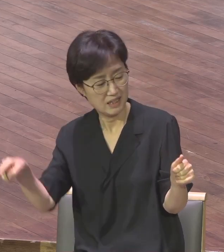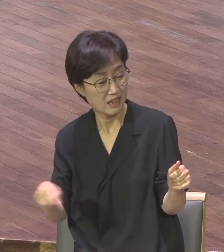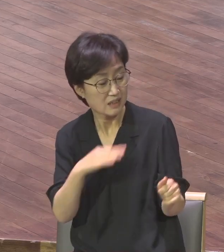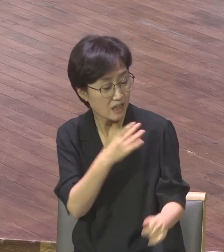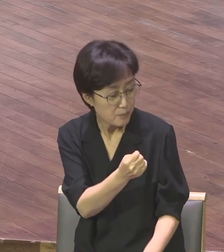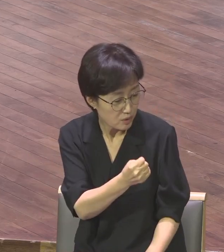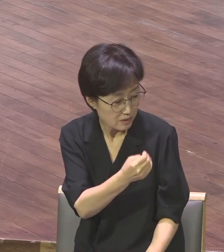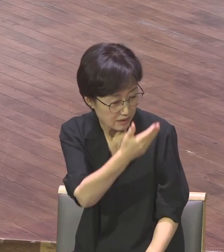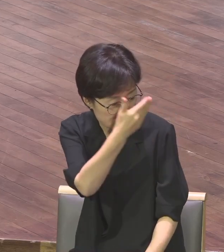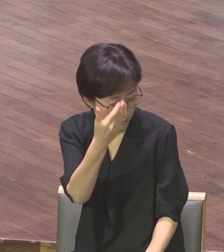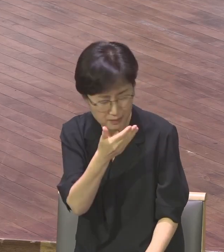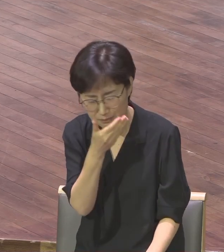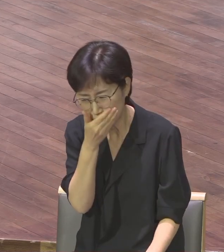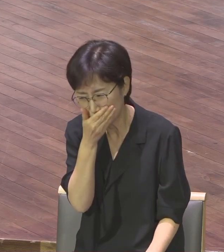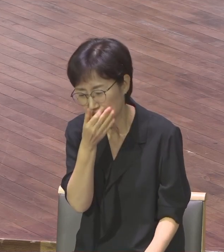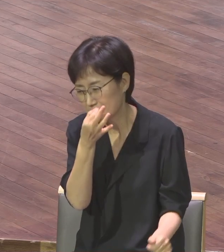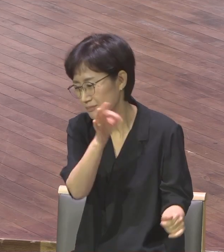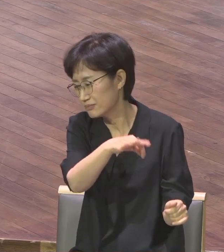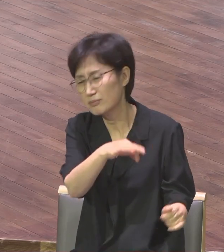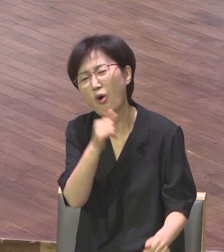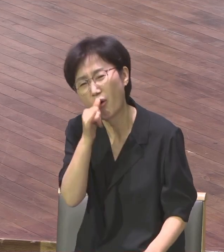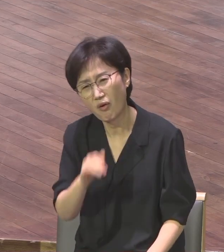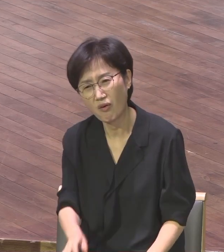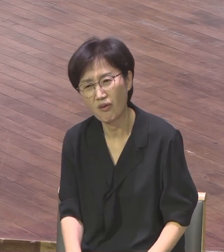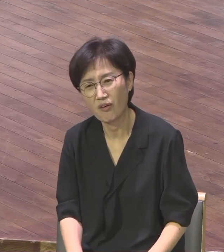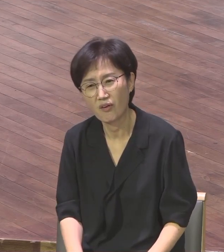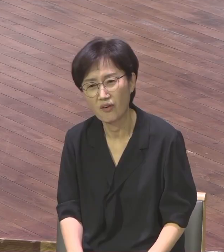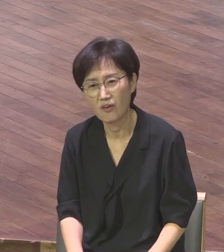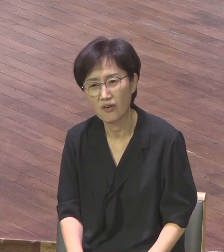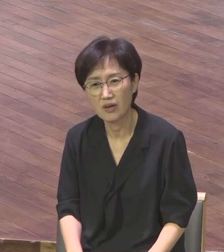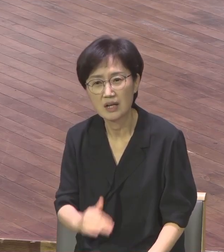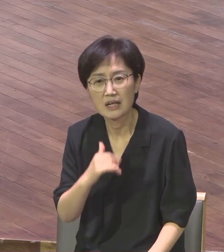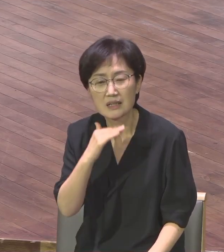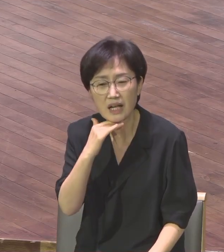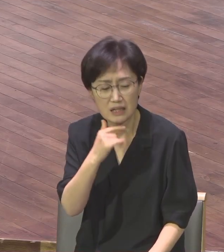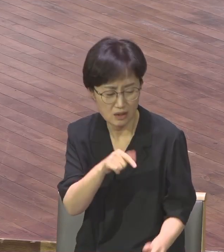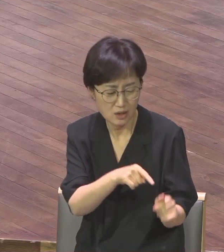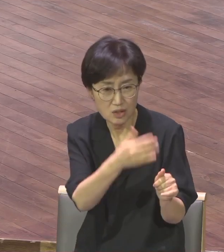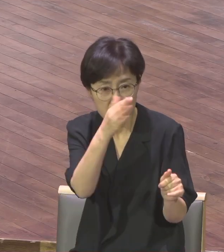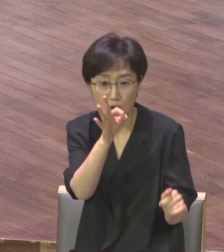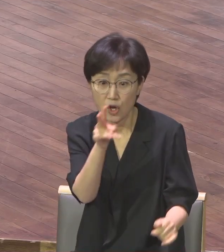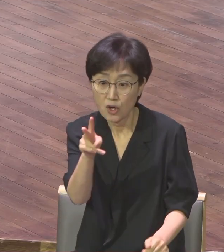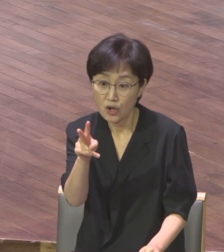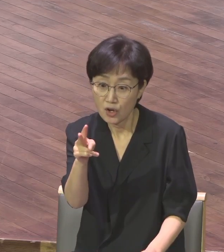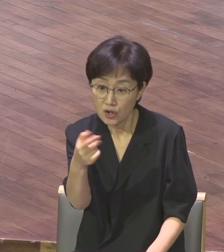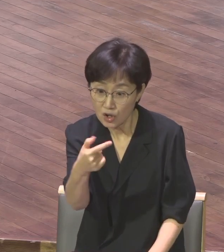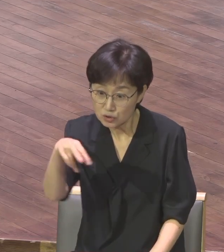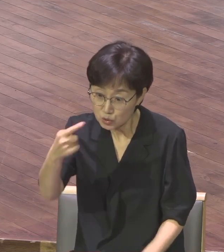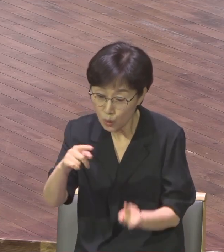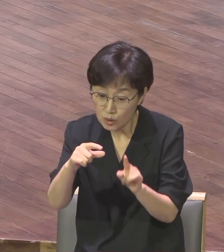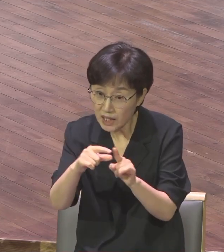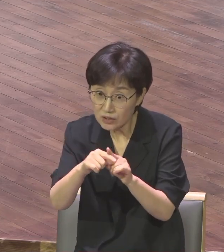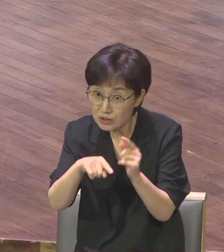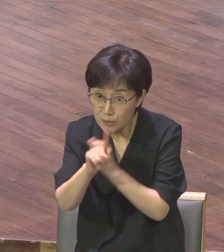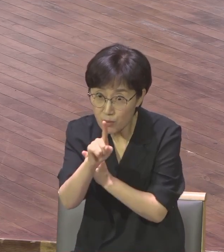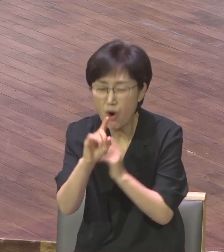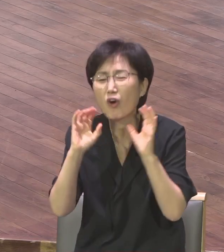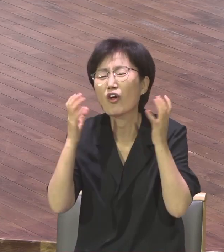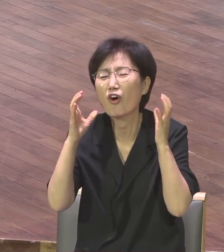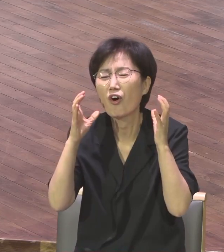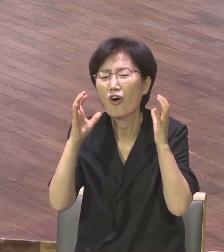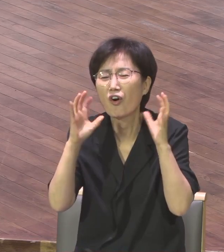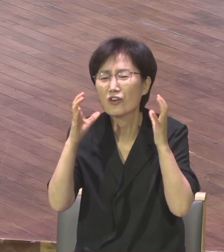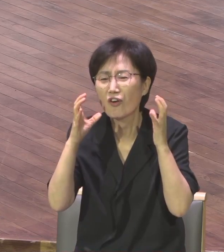사람들이 있었다라는 것입니다. 여기서 연소라는 말은 어리다는